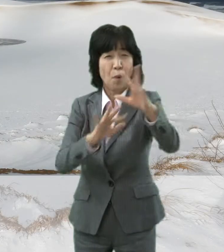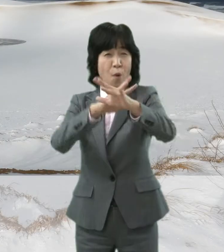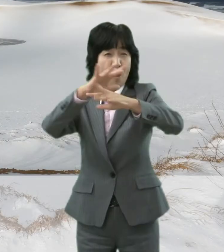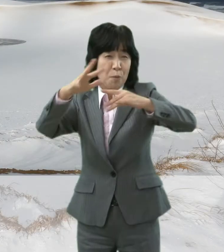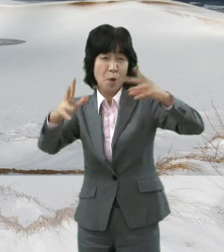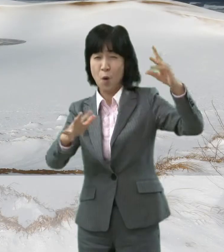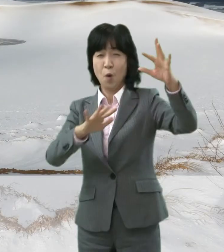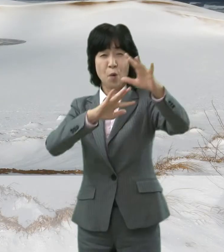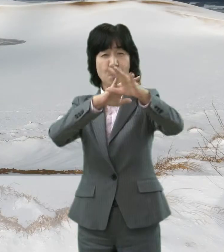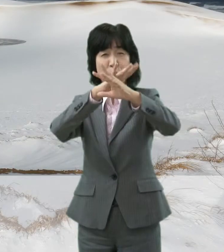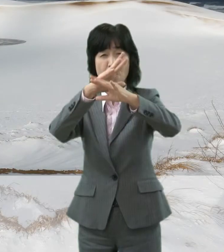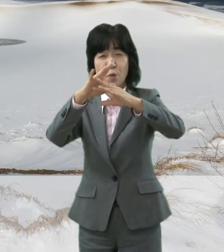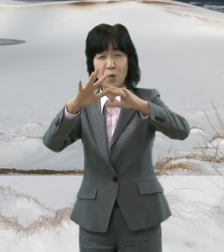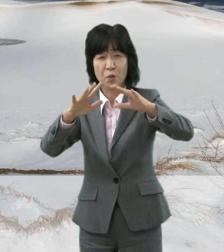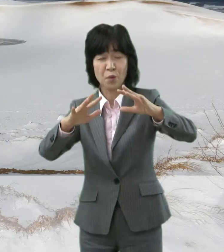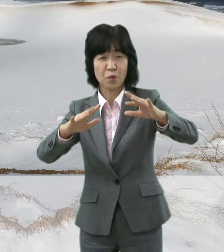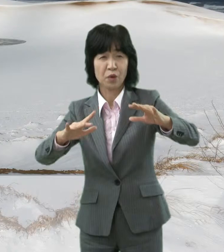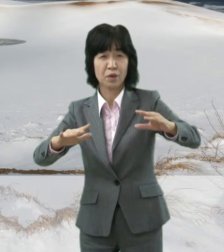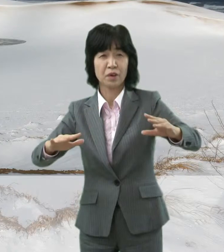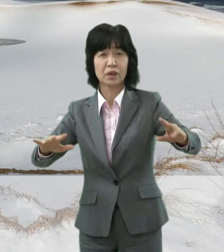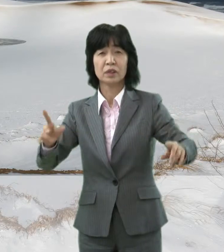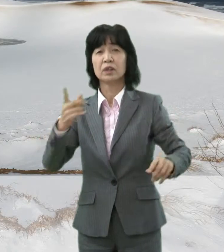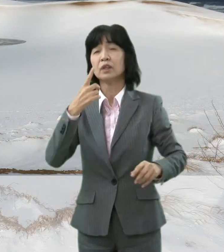白銀世界も広がります